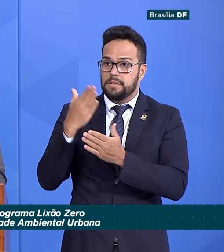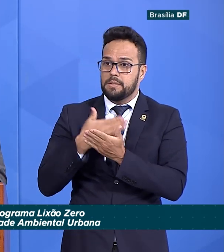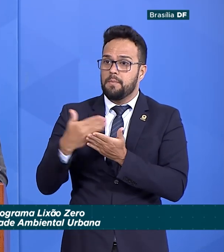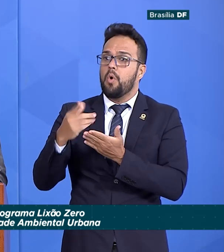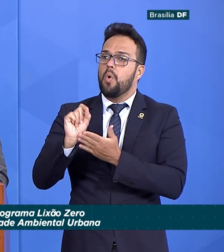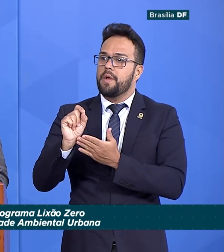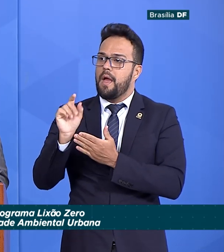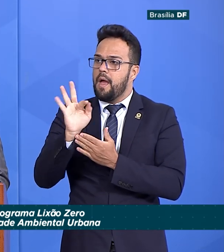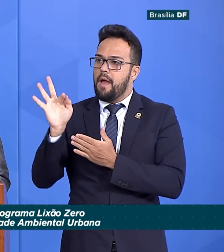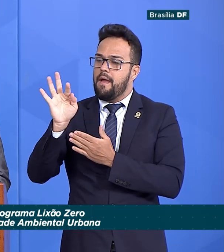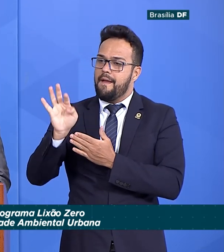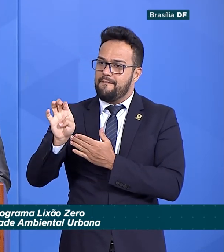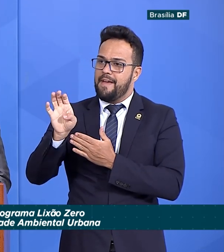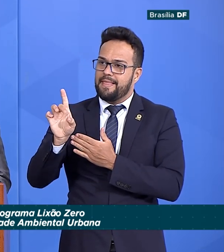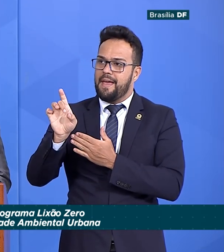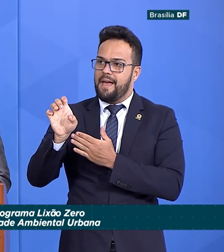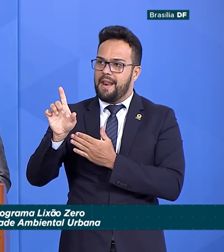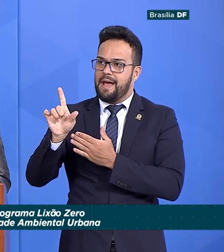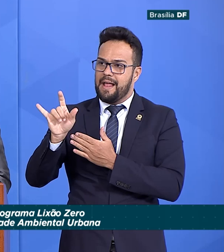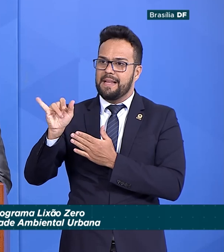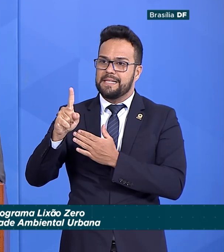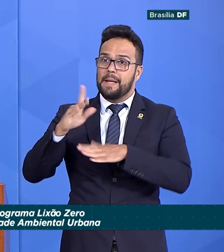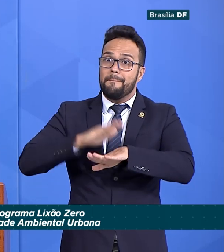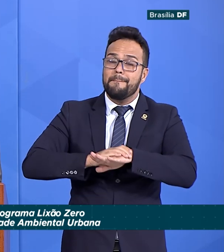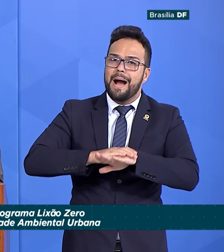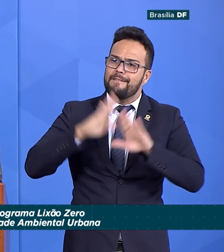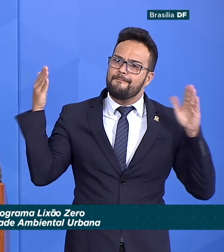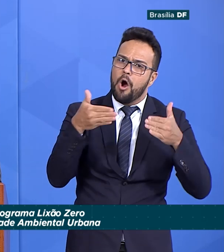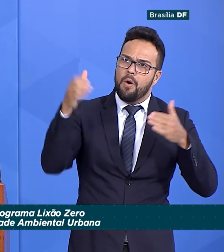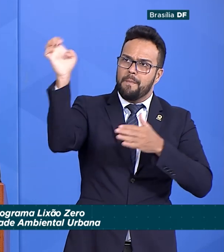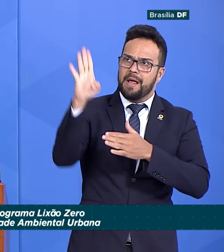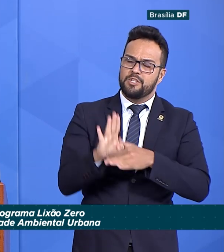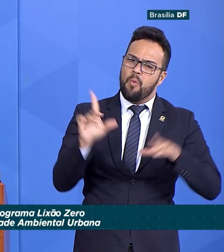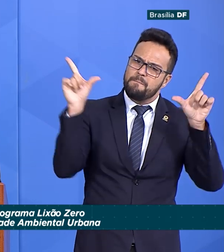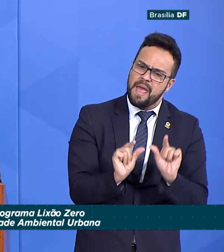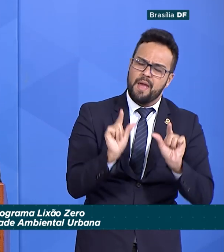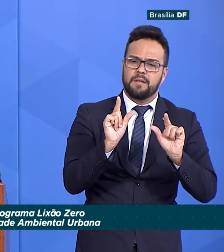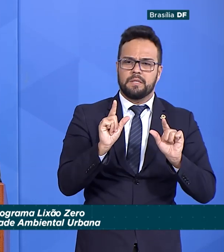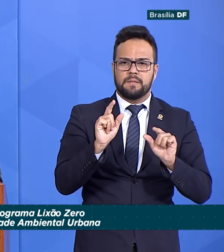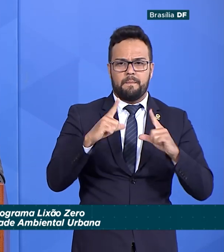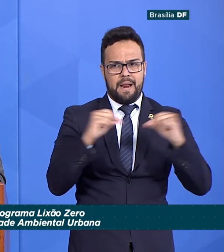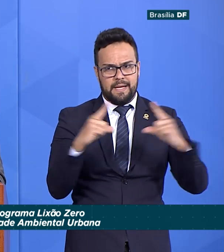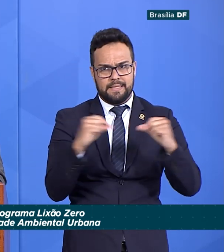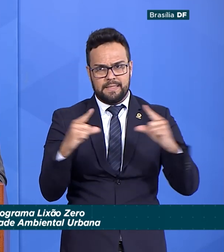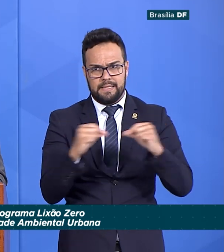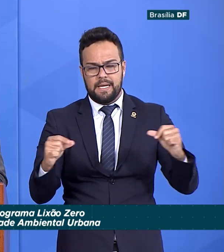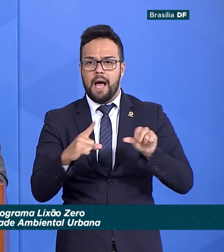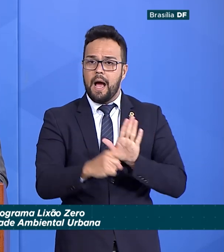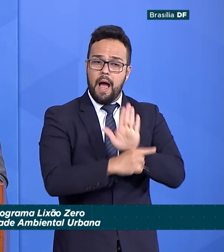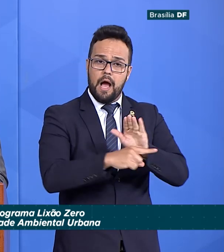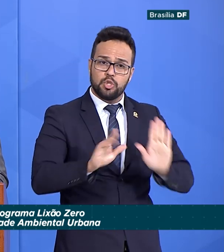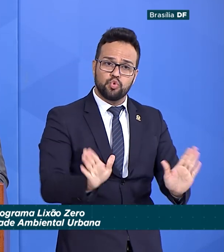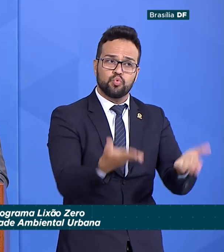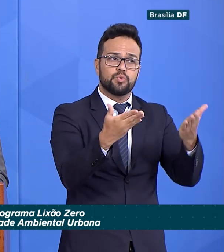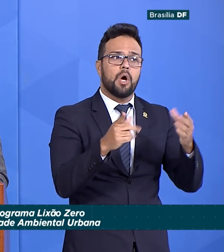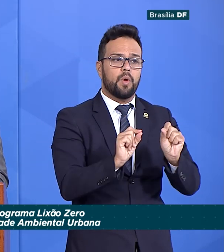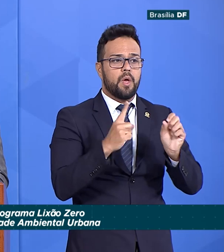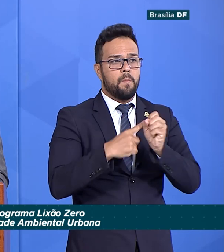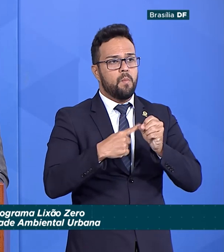defende, mais Brasil, menos Brasília, ele está corporificado nesse trabalho. Ajudar os municípios na